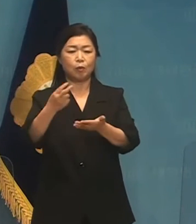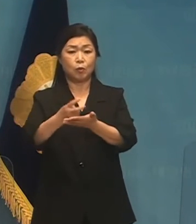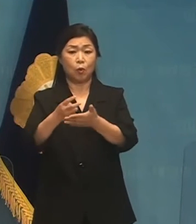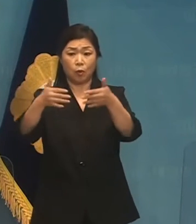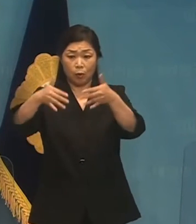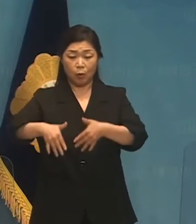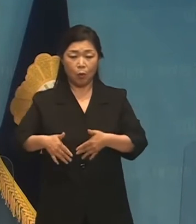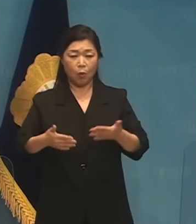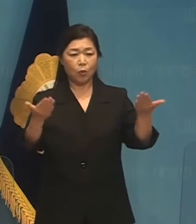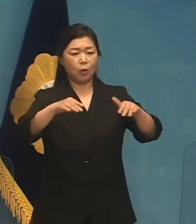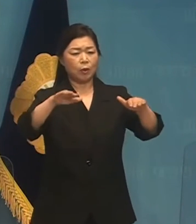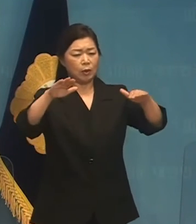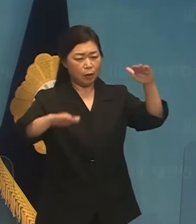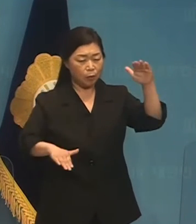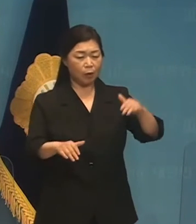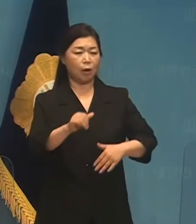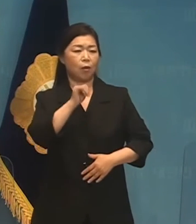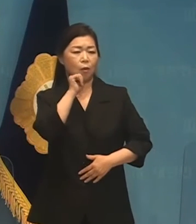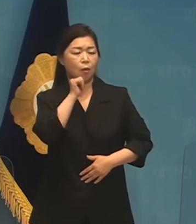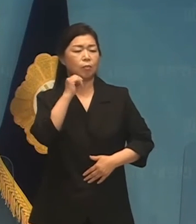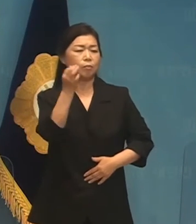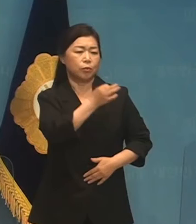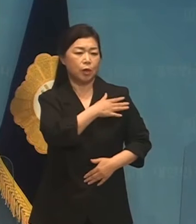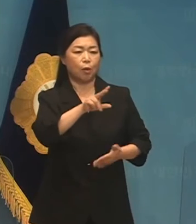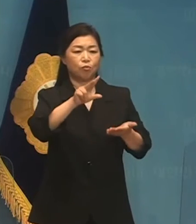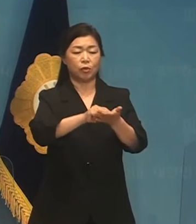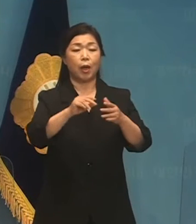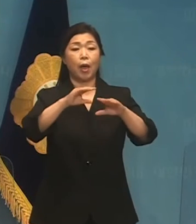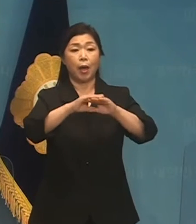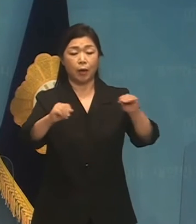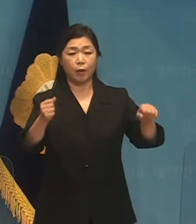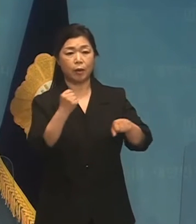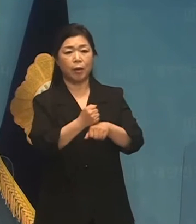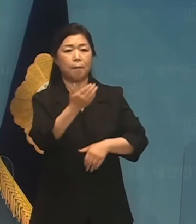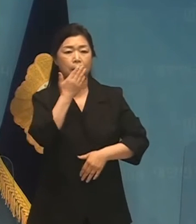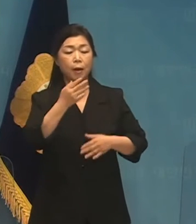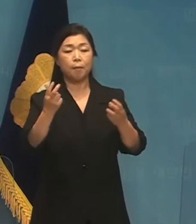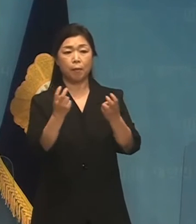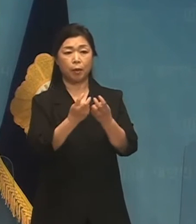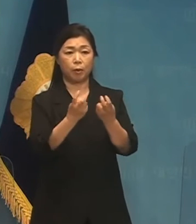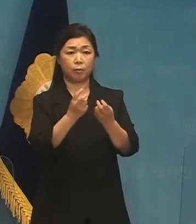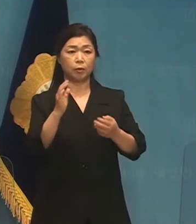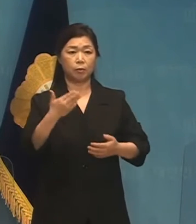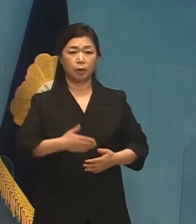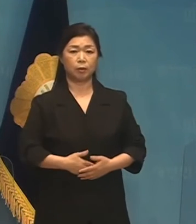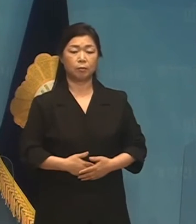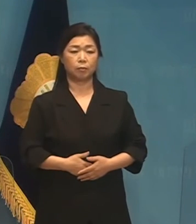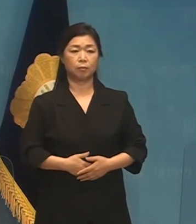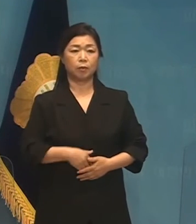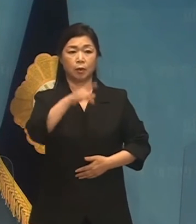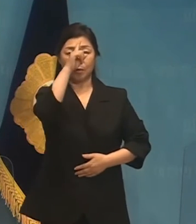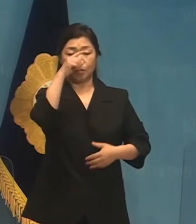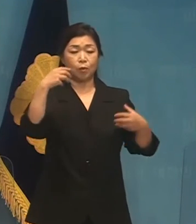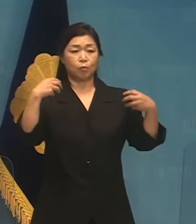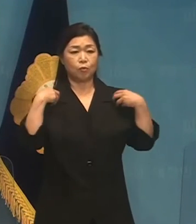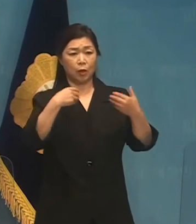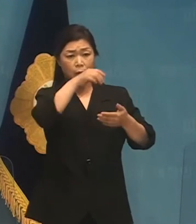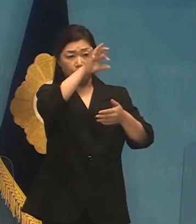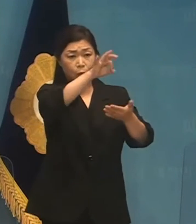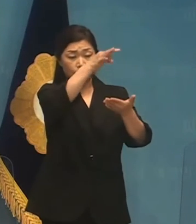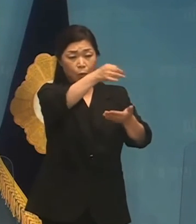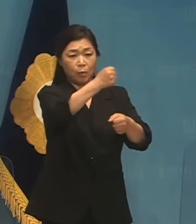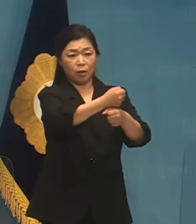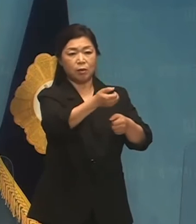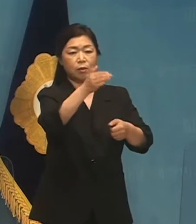노동 양극화와 빈곤을 해결하는 강력한 수단이 될 것입니다. 정부는 정부가 마련하지만